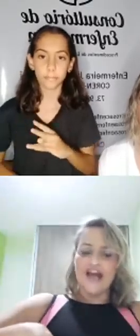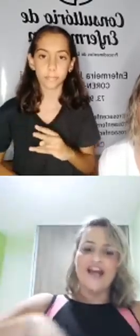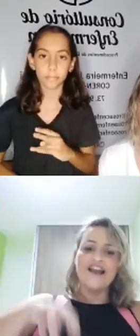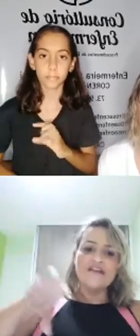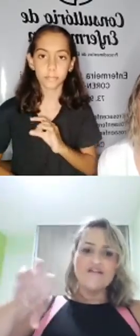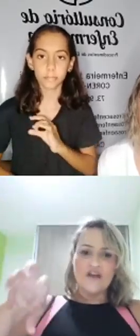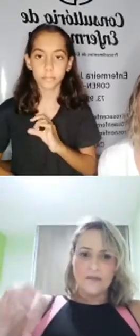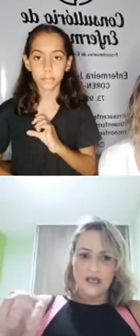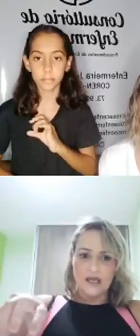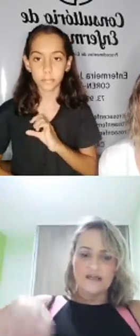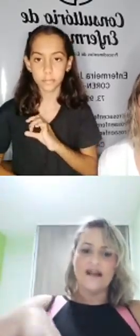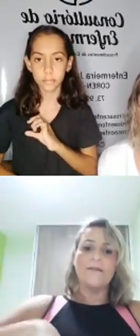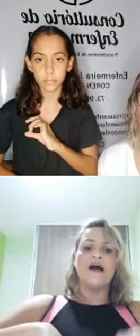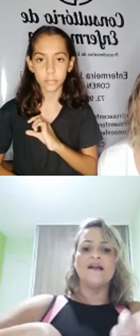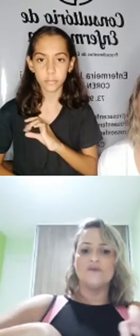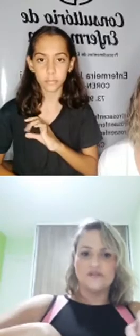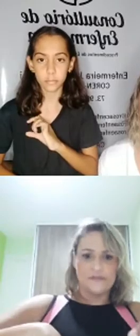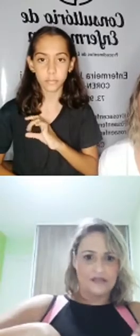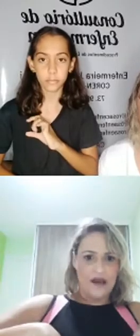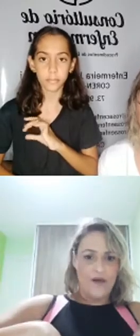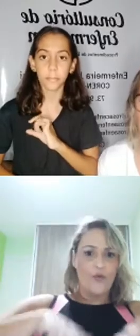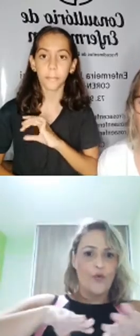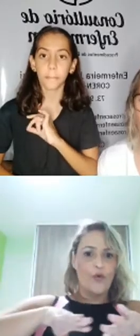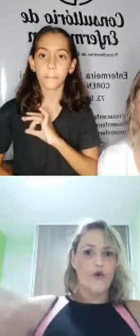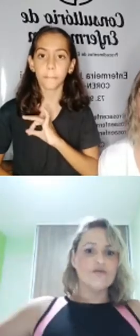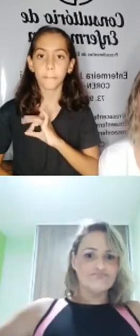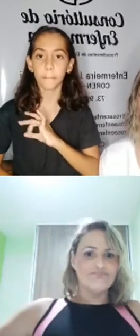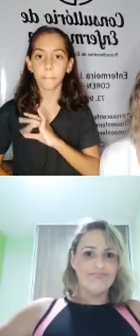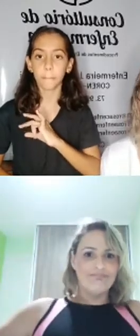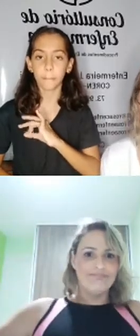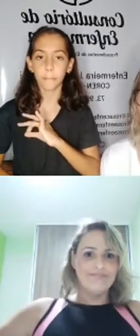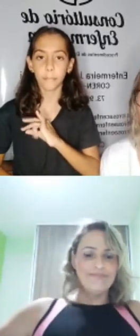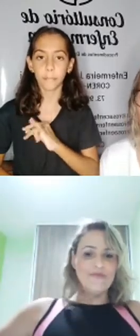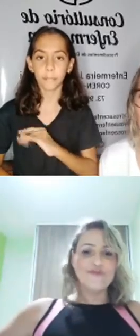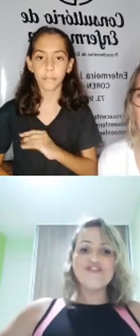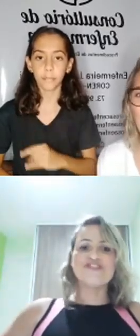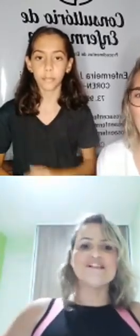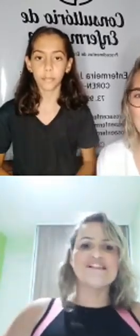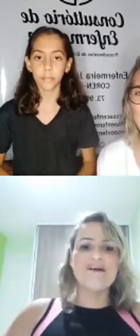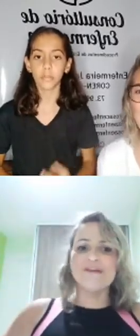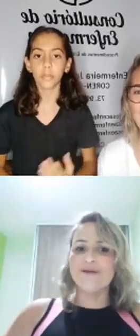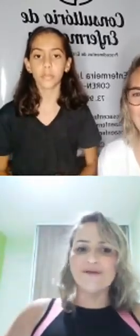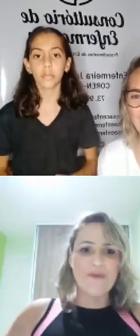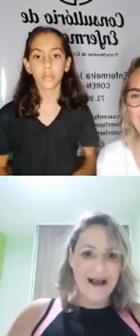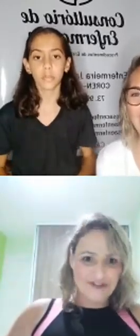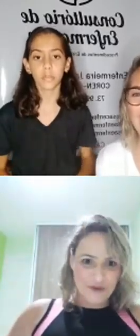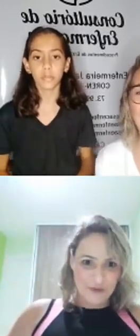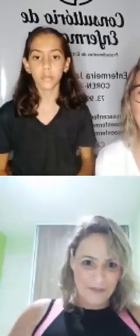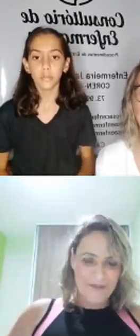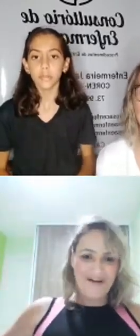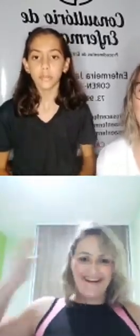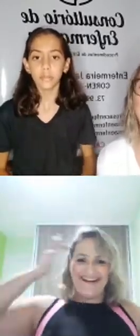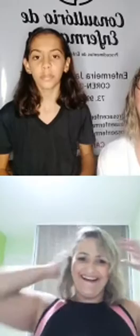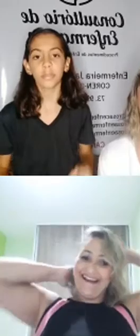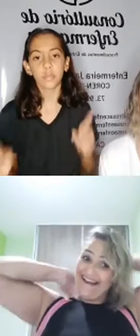médica, ela é enfermeira, trabalha no hospital, o distanciamento é automático.